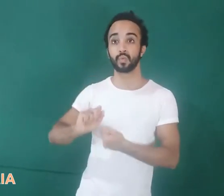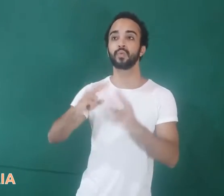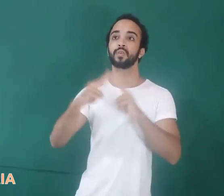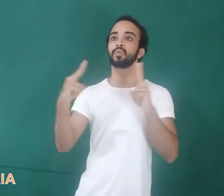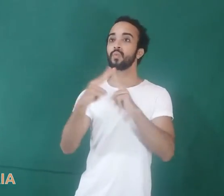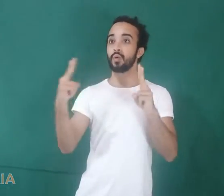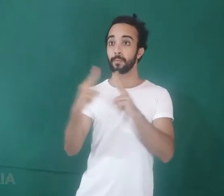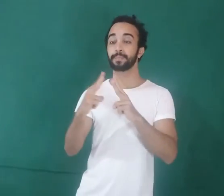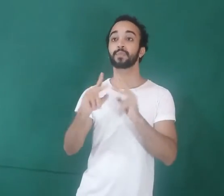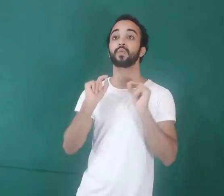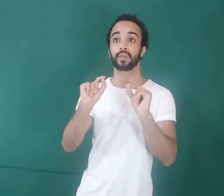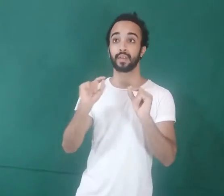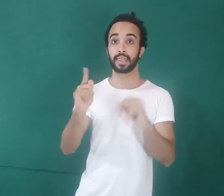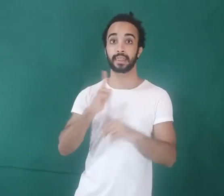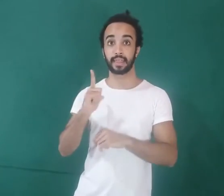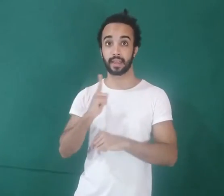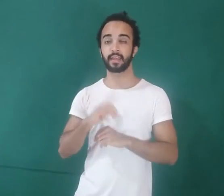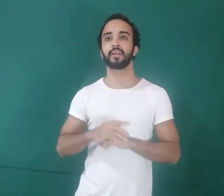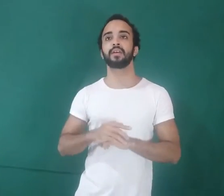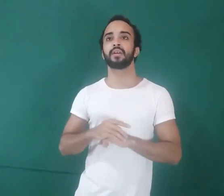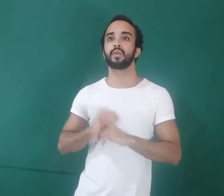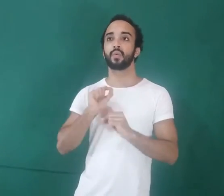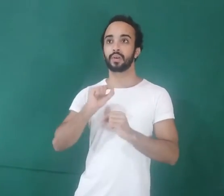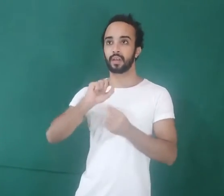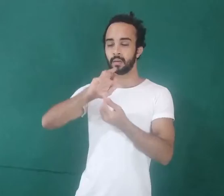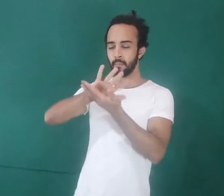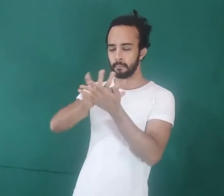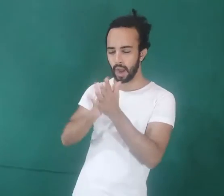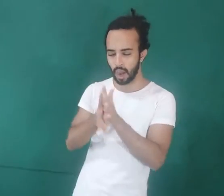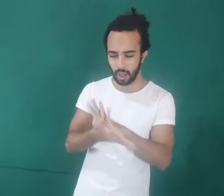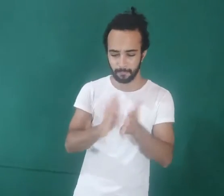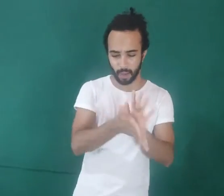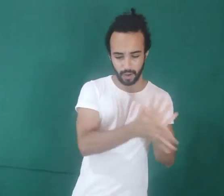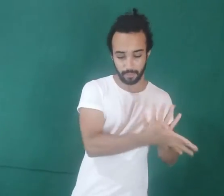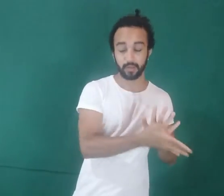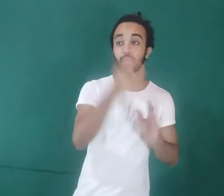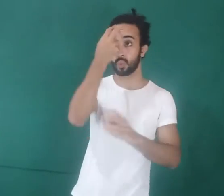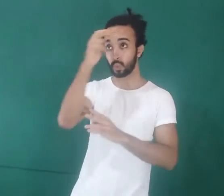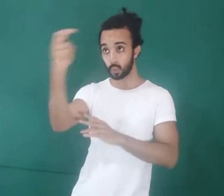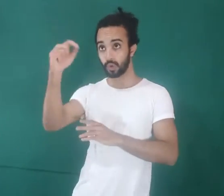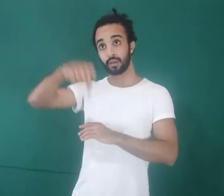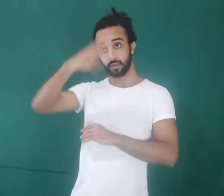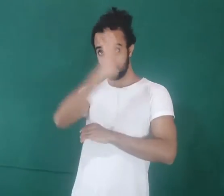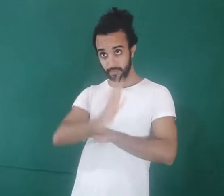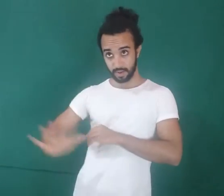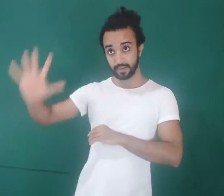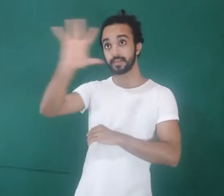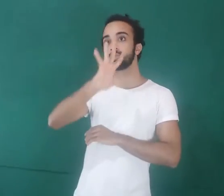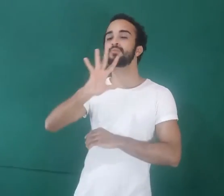tem um desmonte, uma perseguição à cultura que vem acontecendo há alguns anos no Brasil, e a gente sabe que isso está